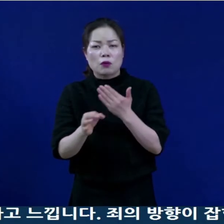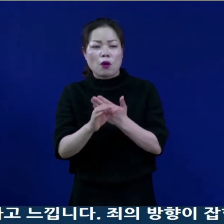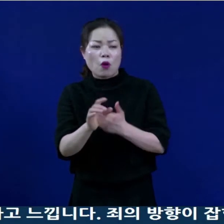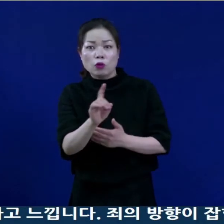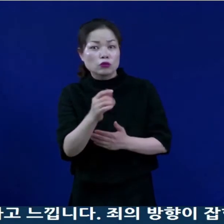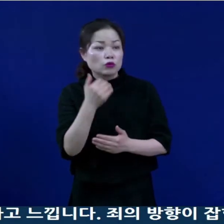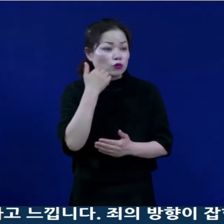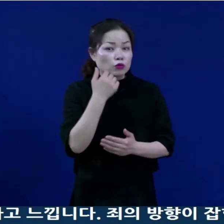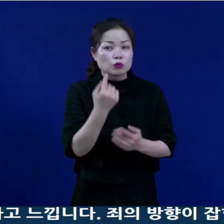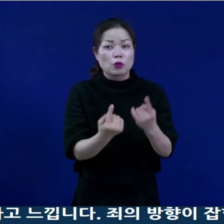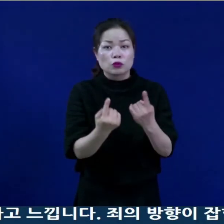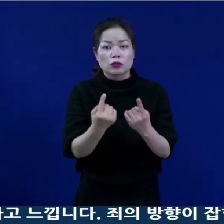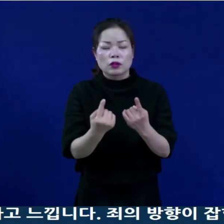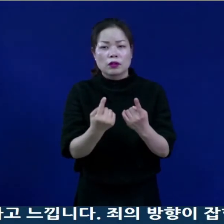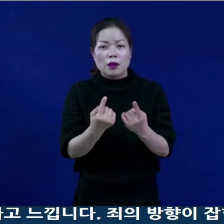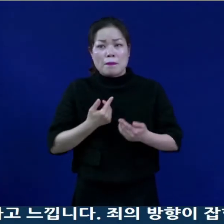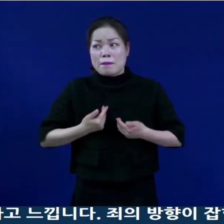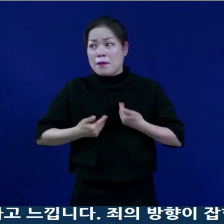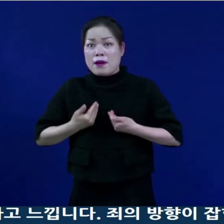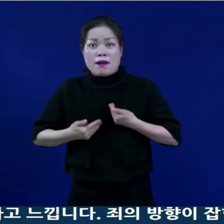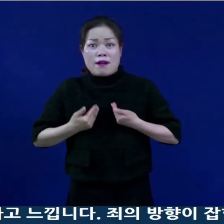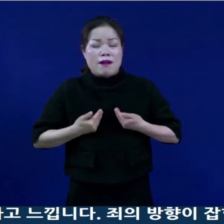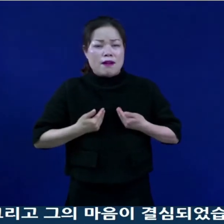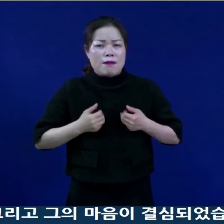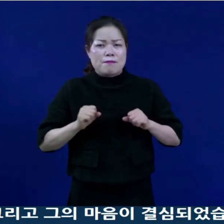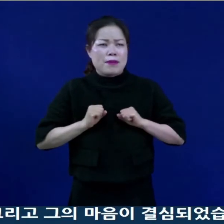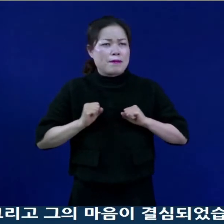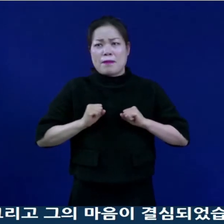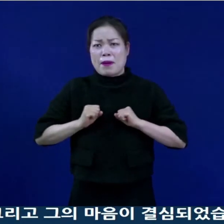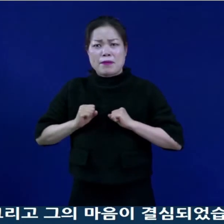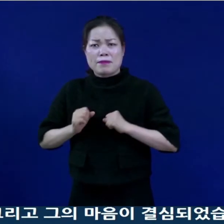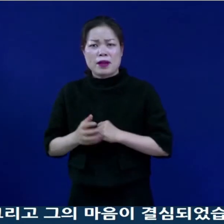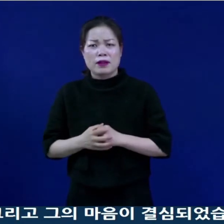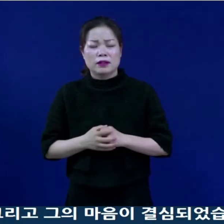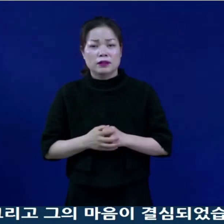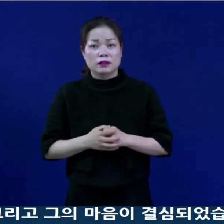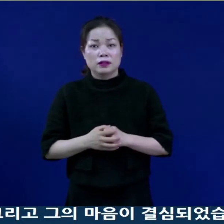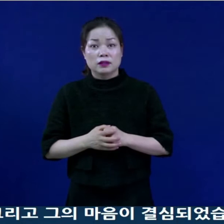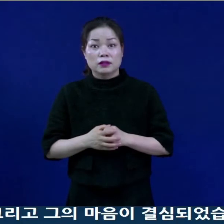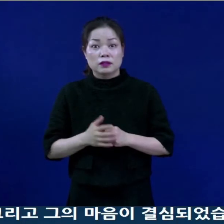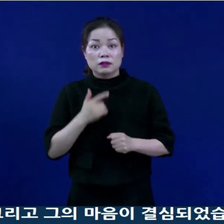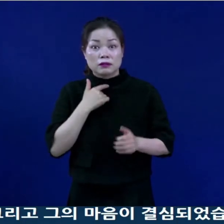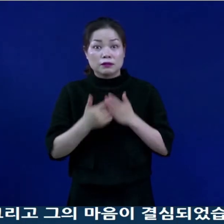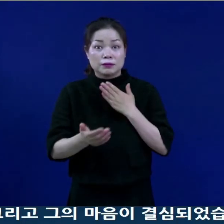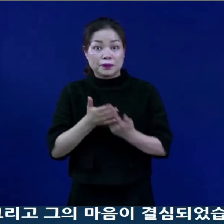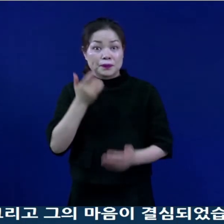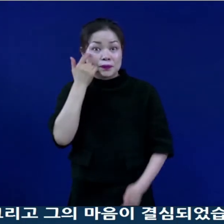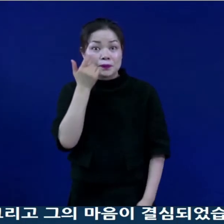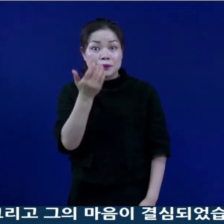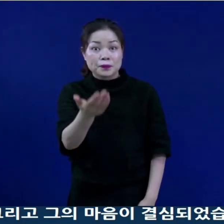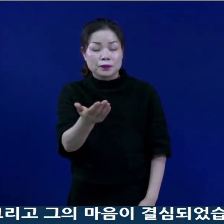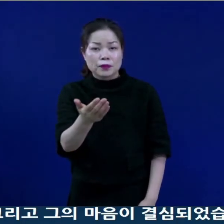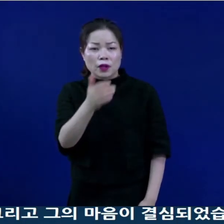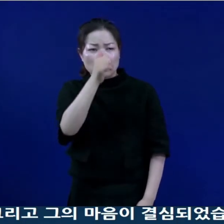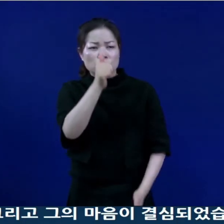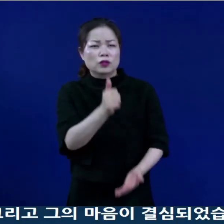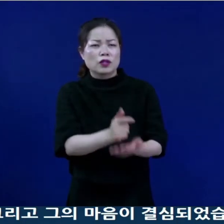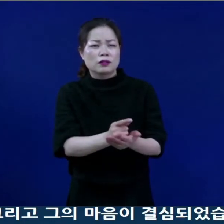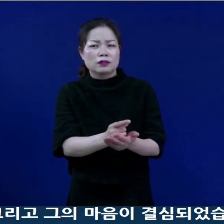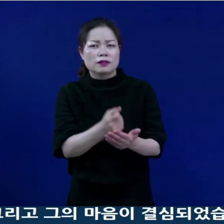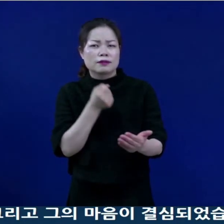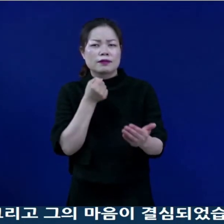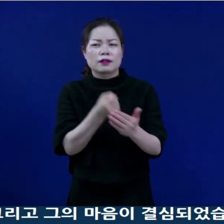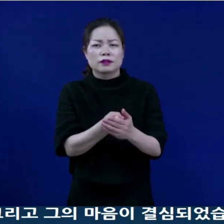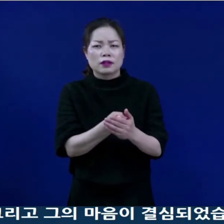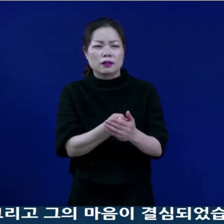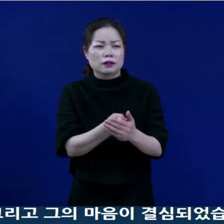어느 누구보다 분주하고 열심을 냅니다. 한 번쯤 경험해 보셨죠? 예, 여러분 우리가 죄를 지키기로